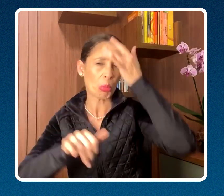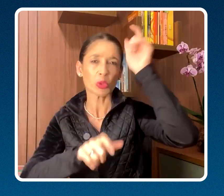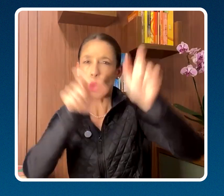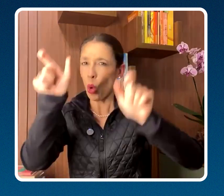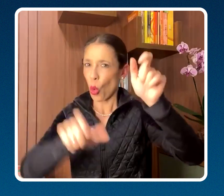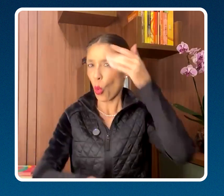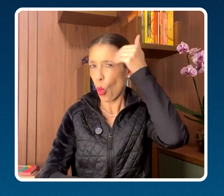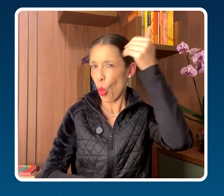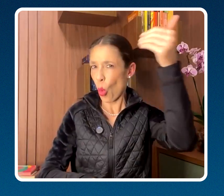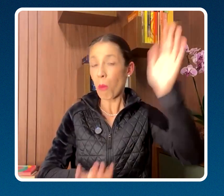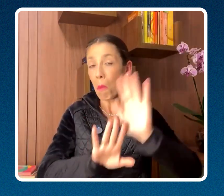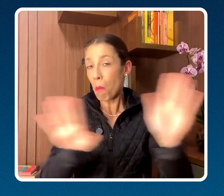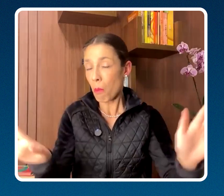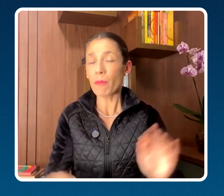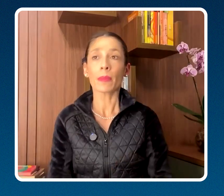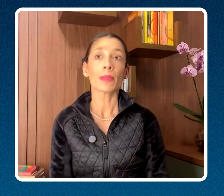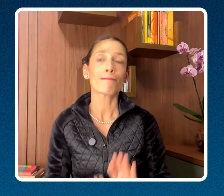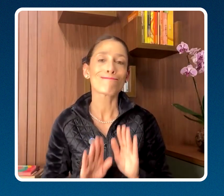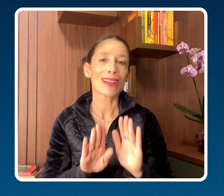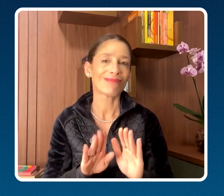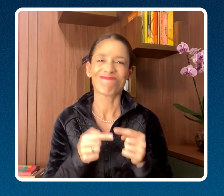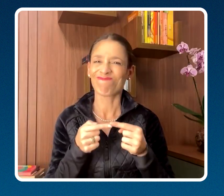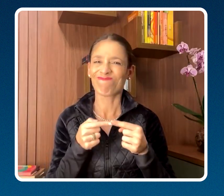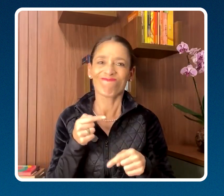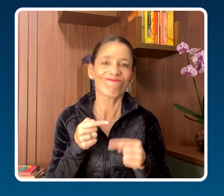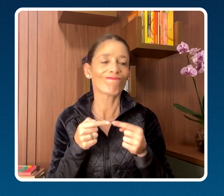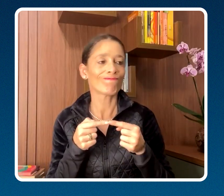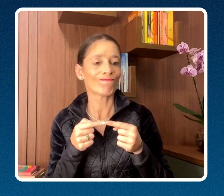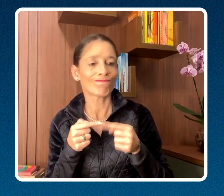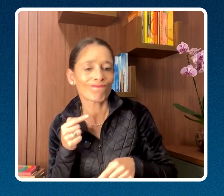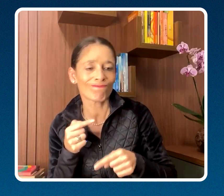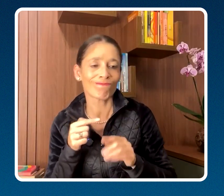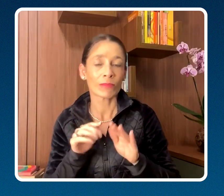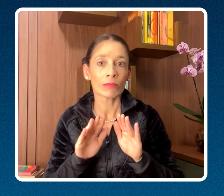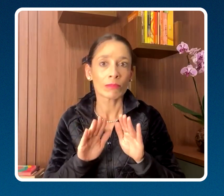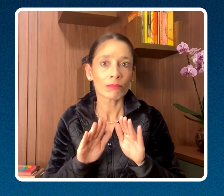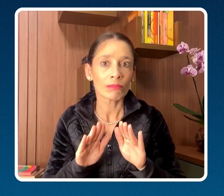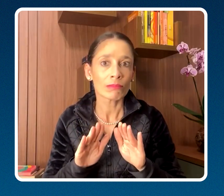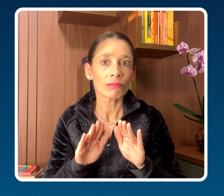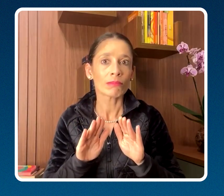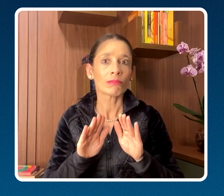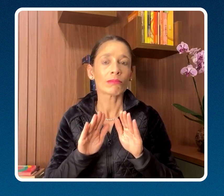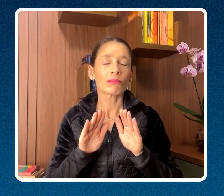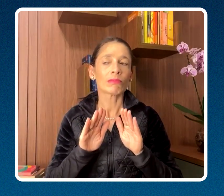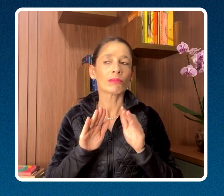mas ainda não tinha chegado aquele momento. Mas quando eu me deparei realmente de fato,